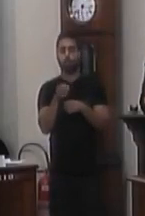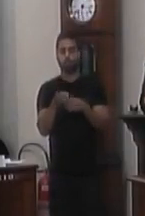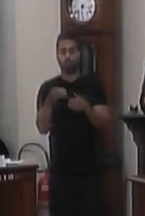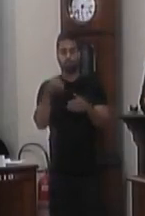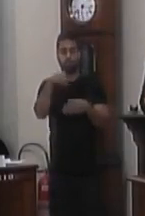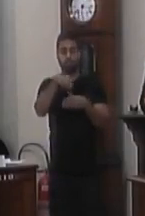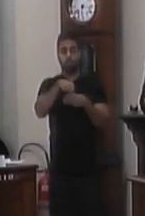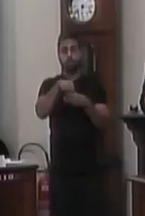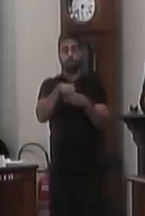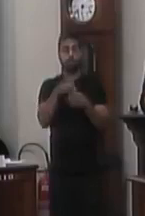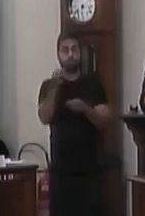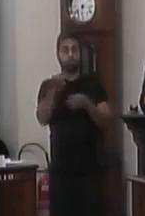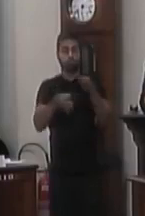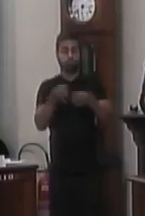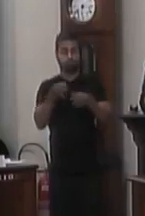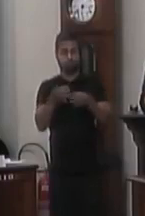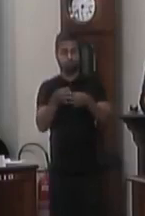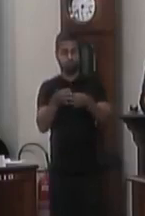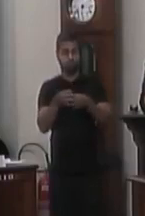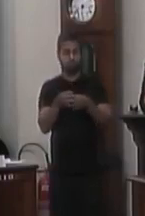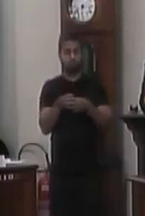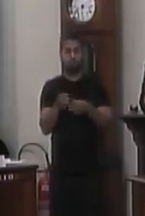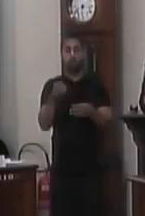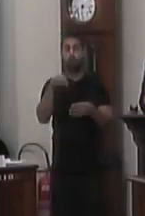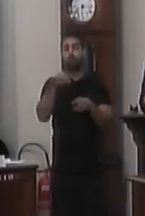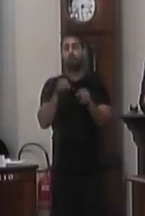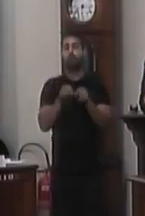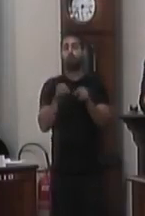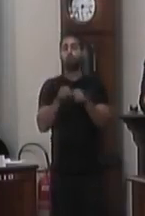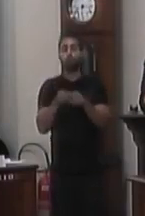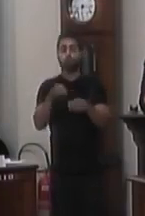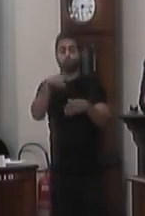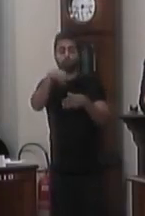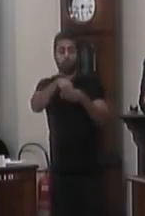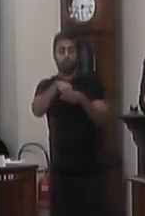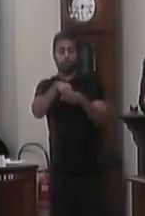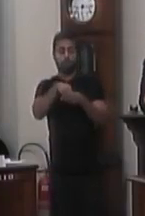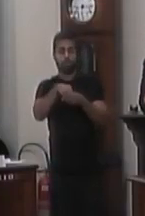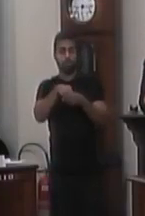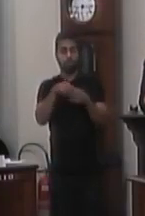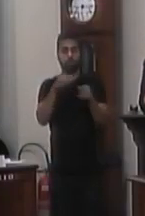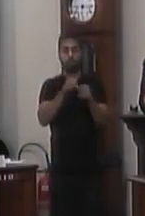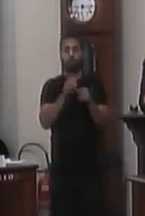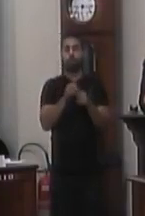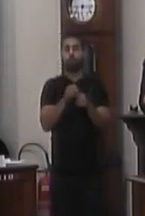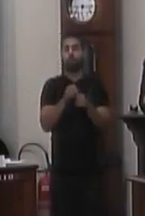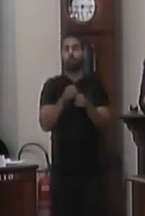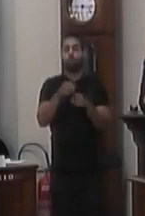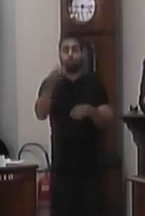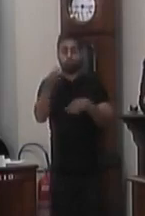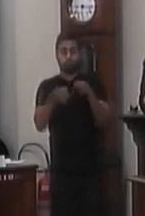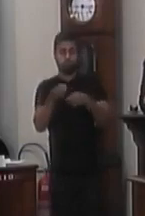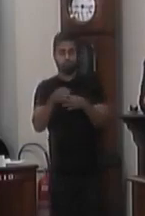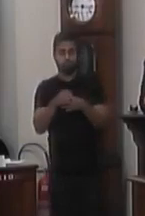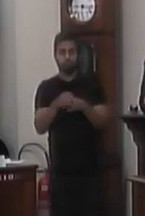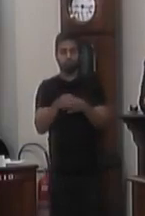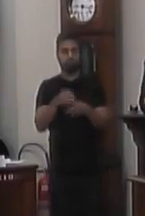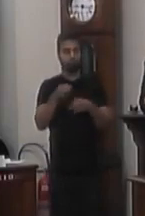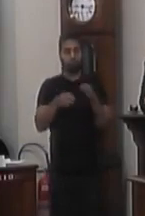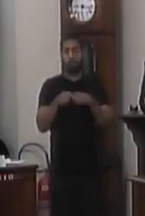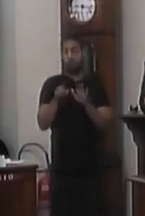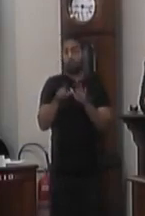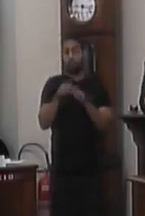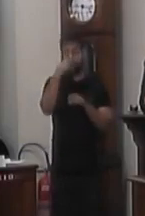judicialmente. Esses valores são depositados e quem faz essa repartição é o judiciário, não é a